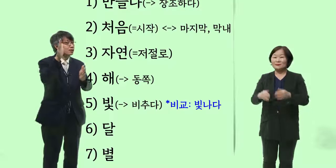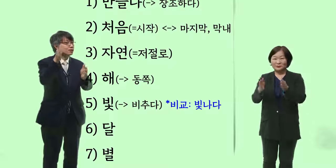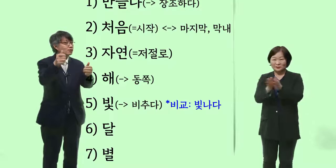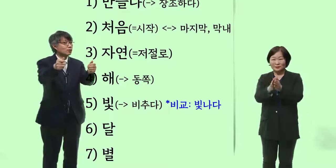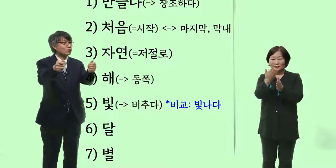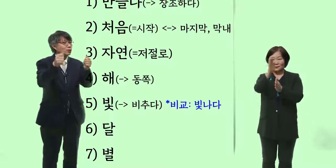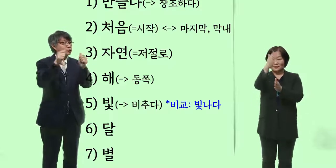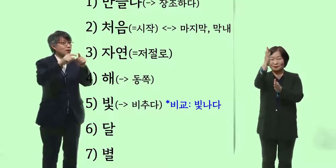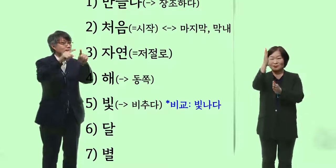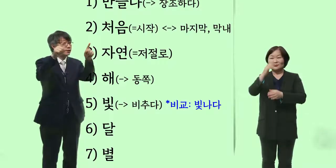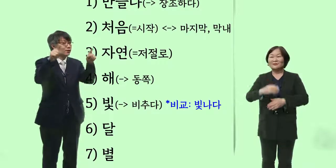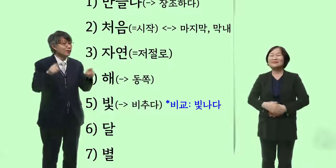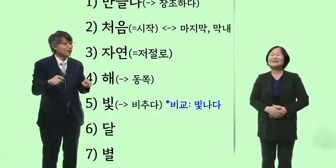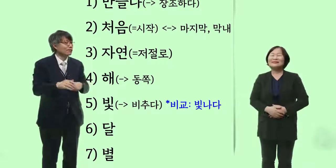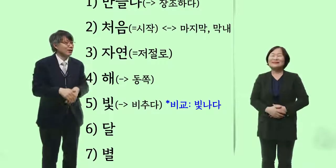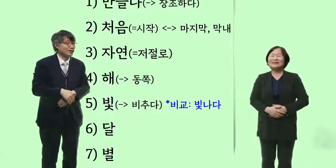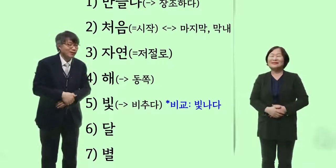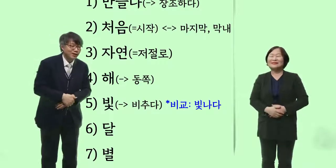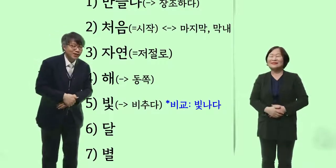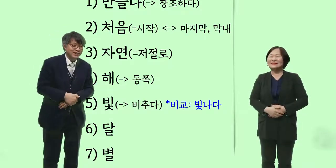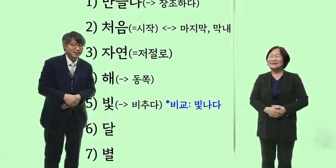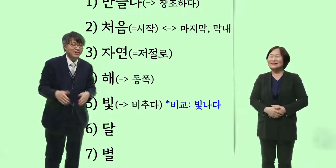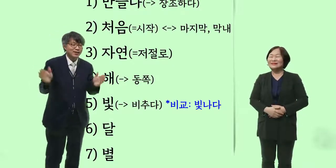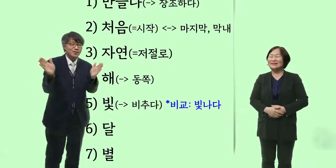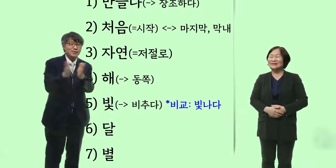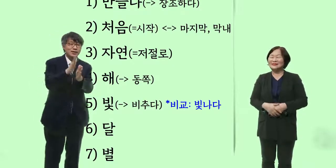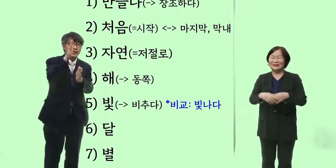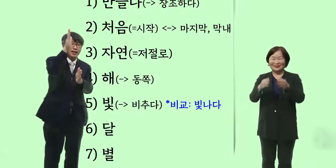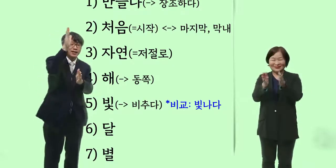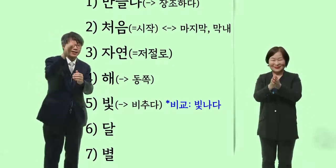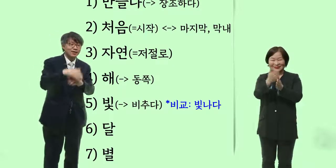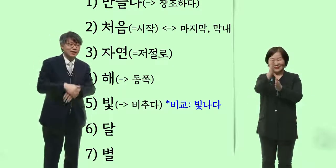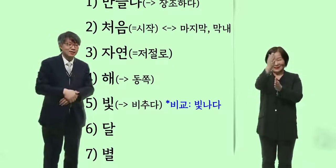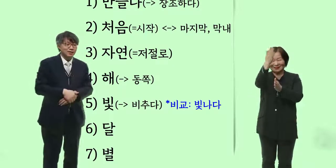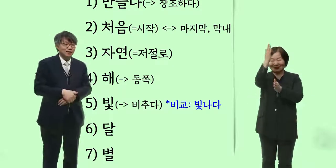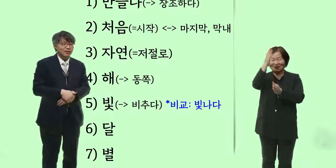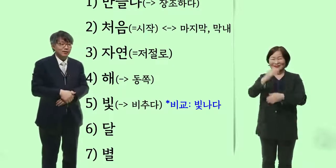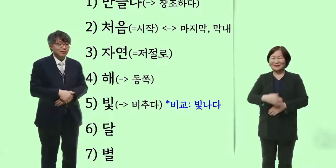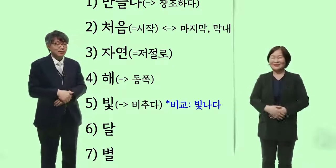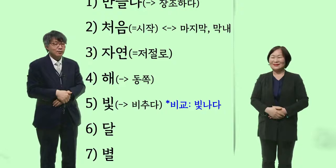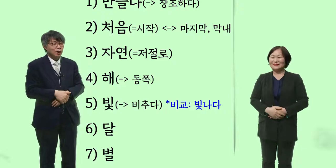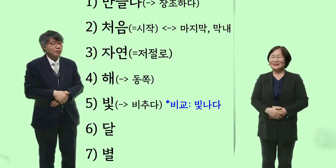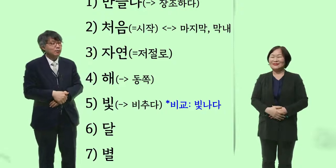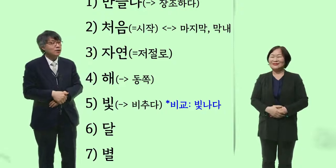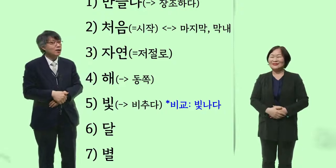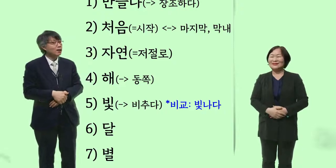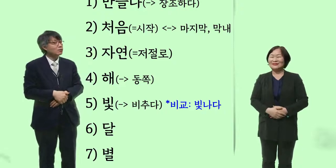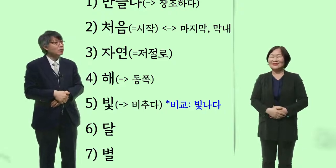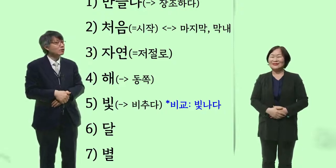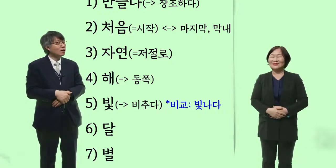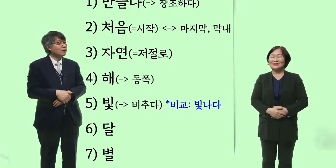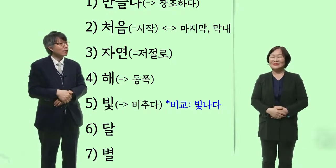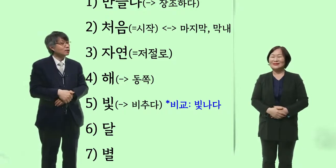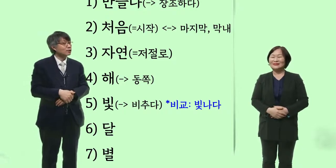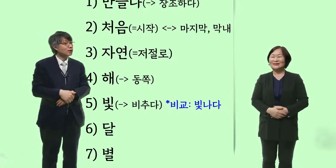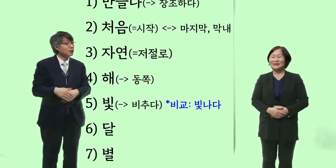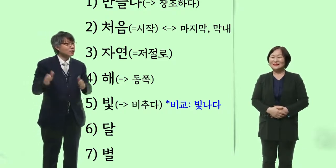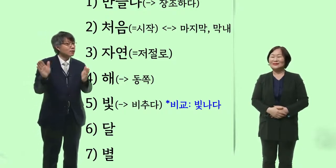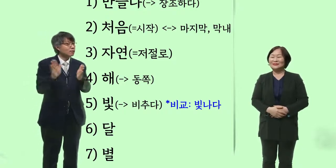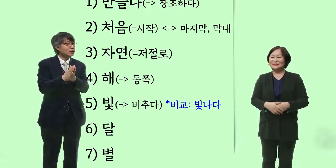빛나는 졸업장을 받은 뭐 이렇게 할 때는 빛나다 이렇게 아니면 빛난 면류관 받아 쓰고 살 때